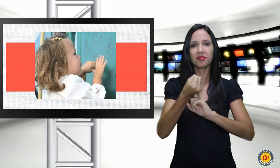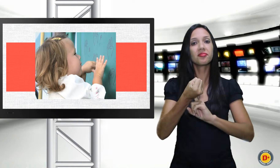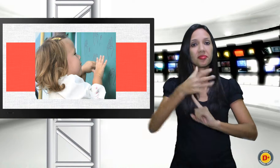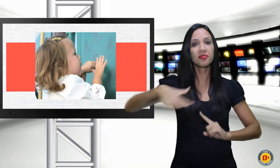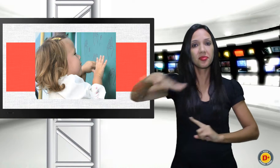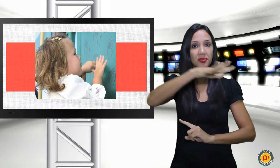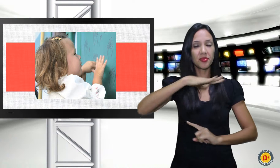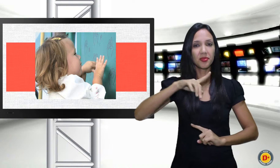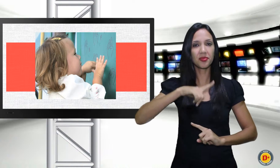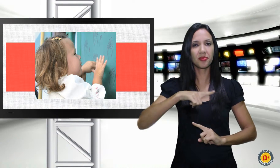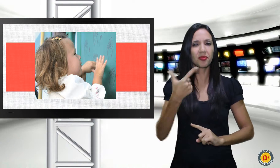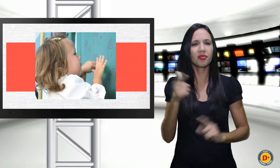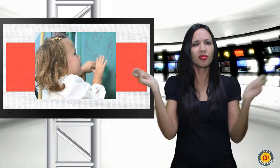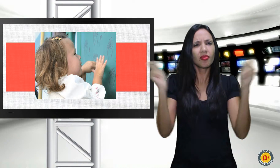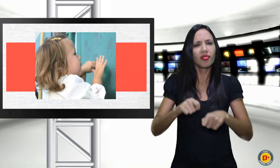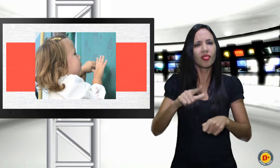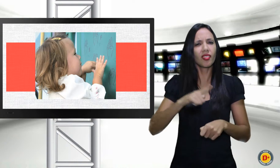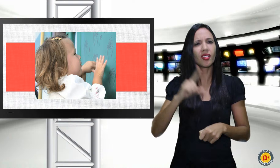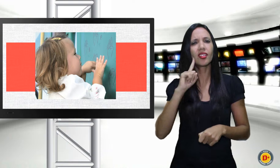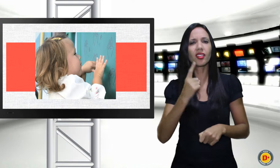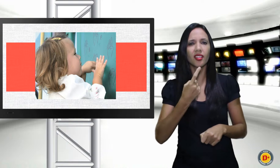e incapacidade de audição e a oralização do surdo.